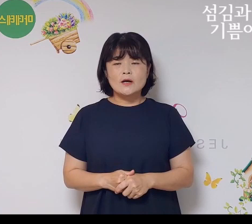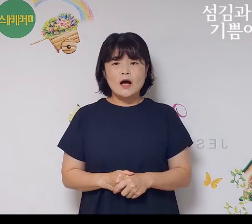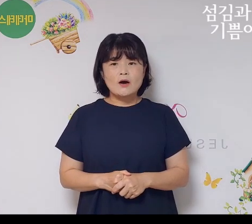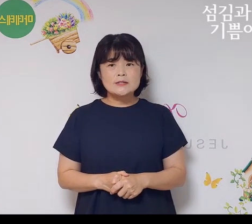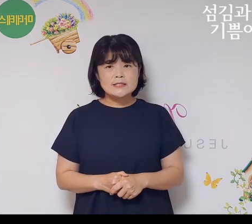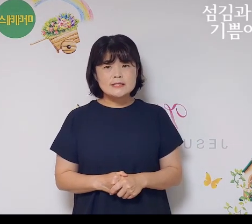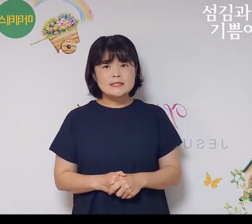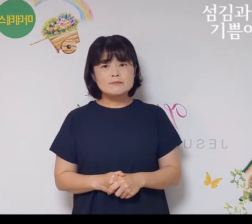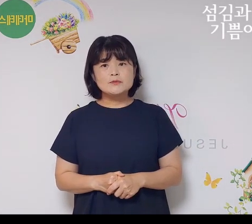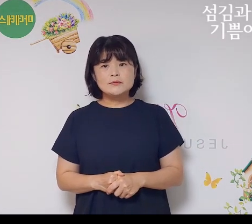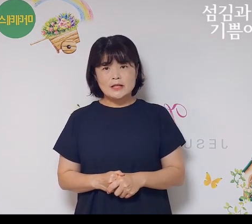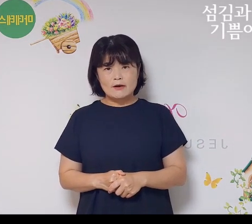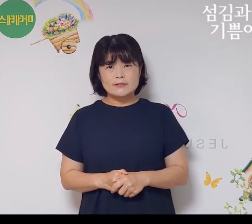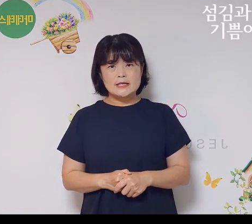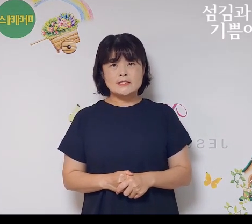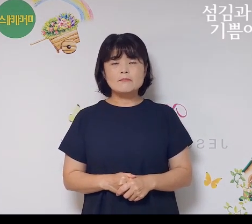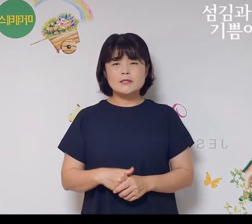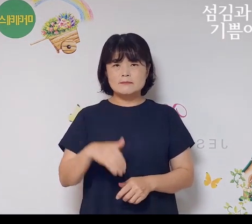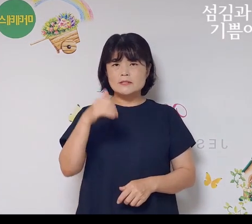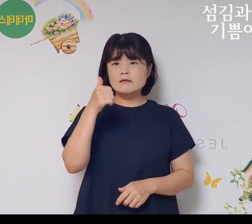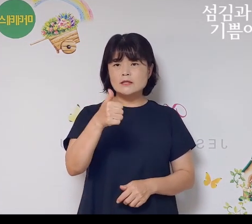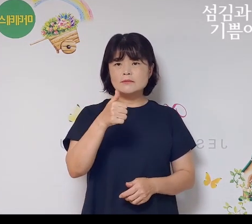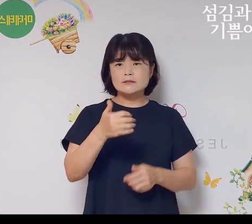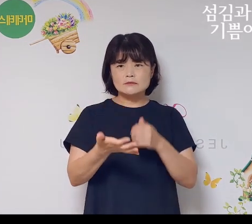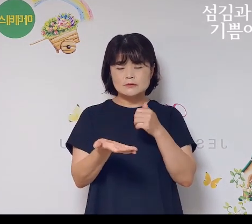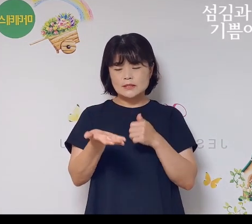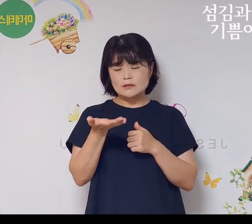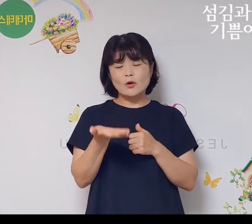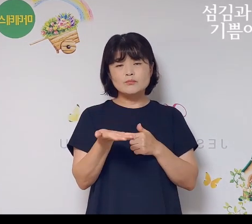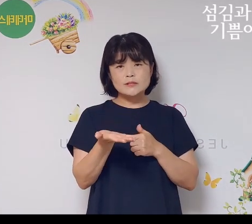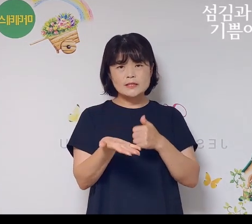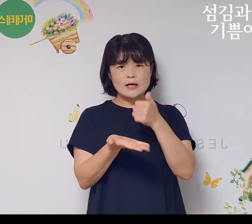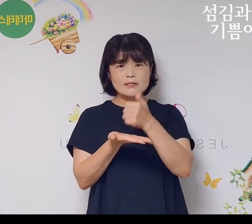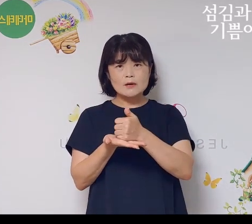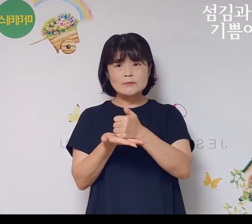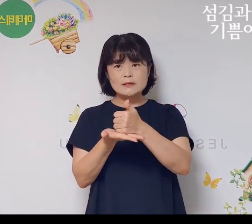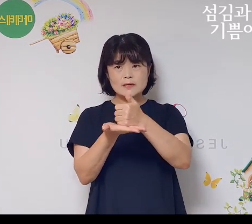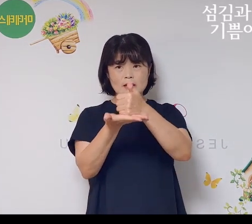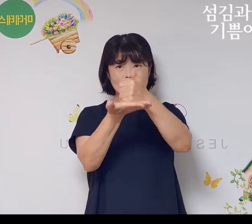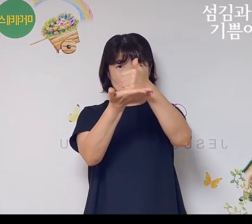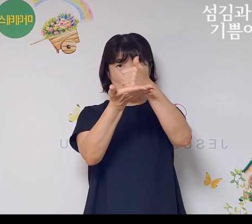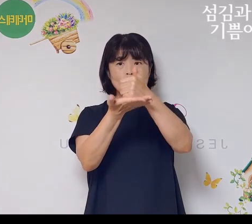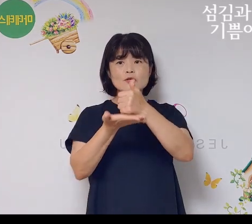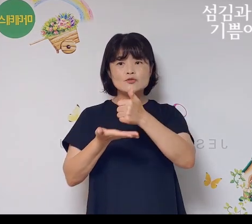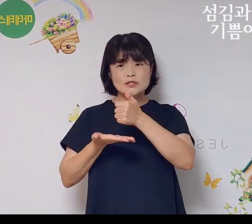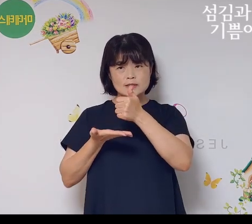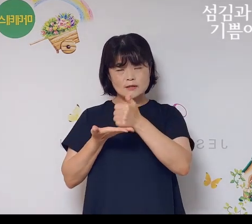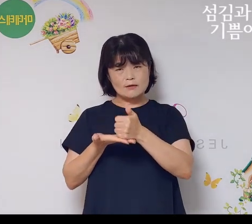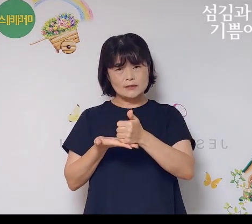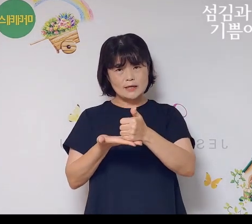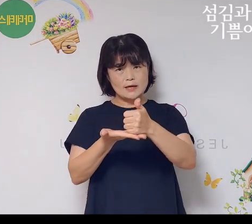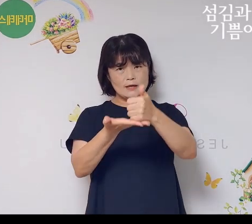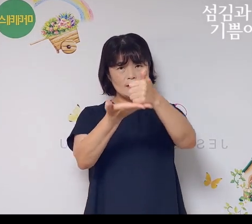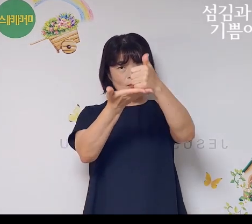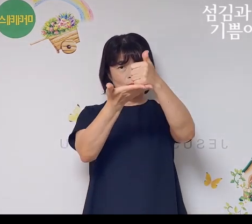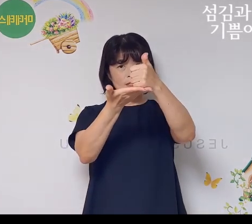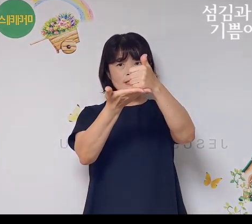섬김과 헌신이 기쁨이 돼요. 자, 섬김은 우리 덕분에가 섬김이에요. 이렇게 올려주시는 거. 올리시는